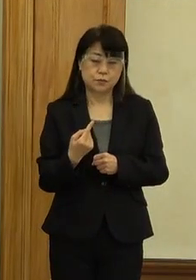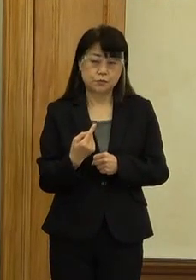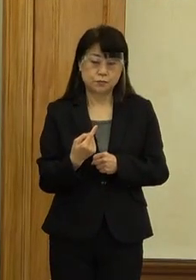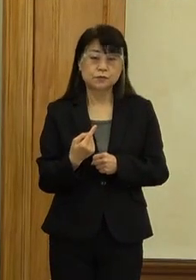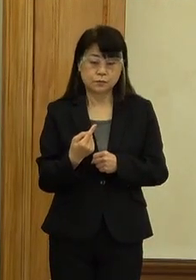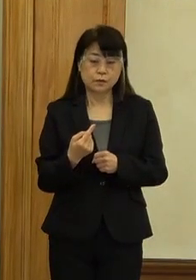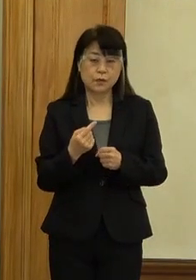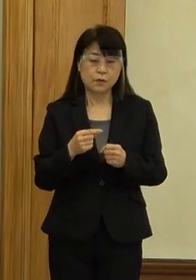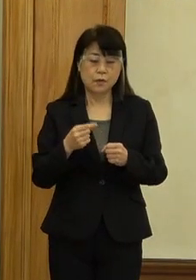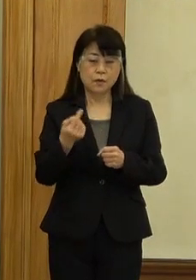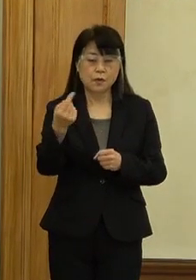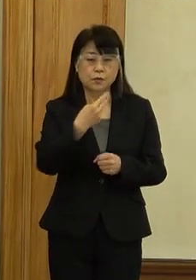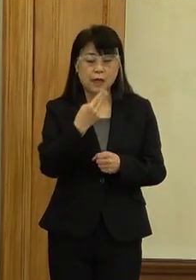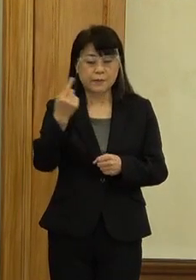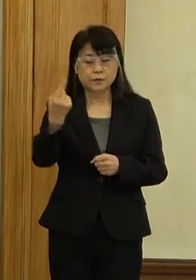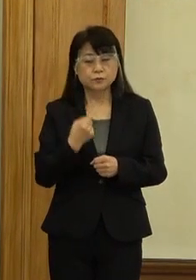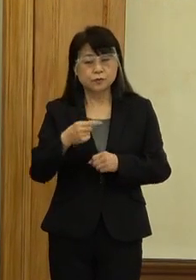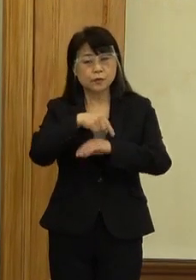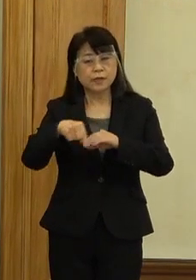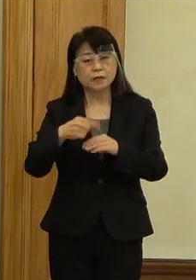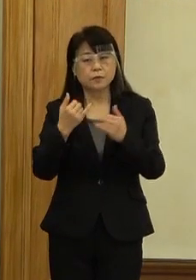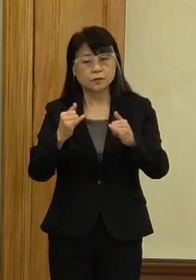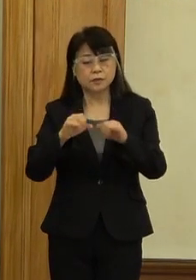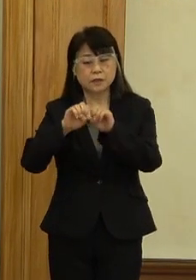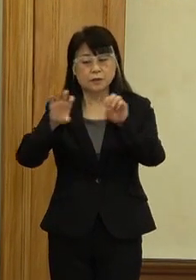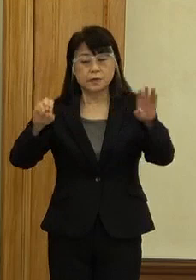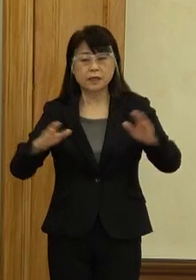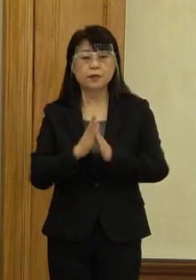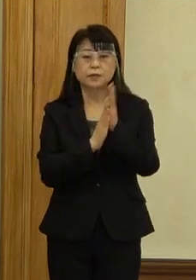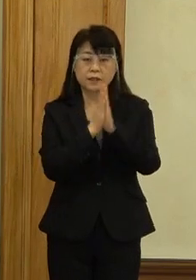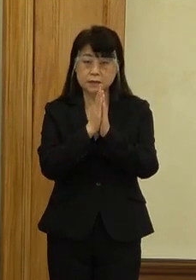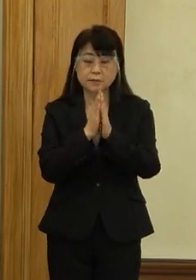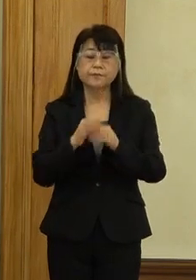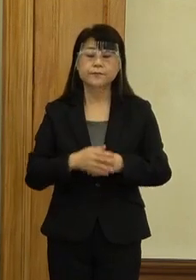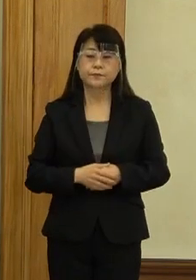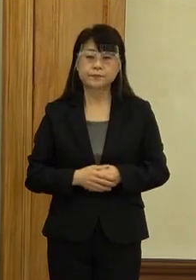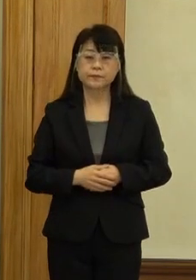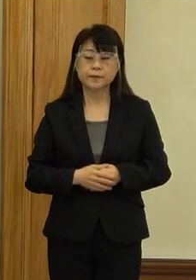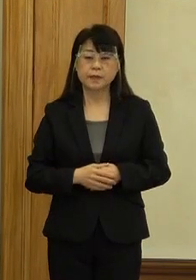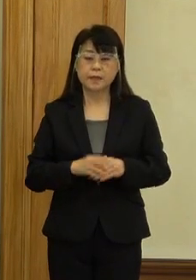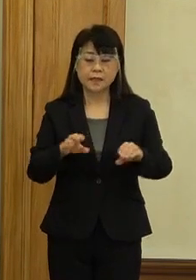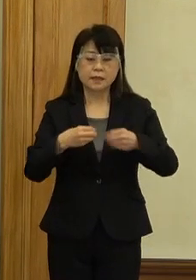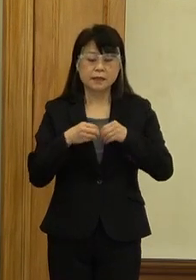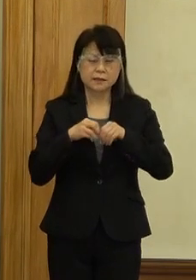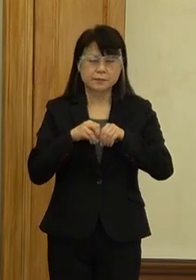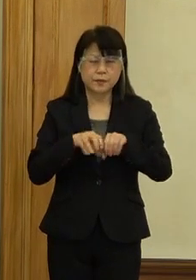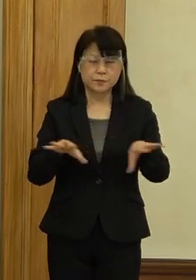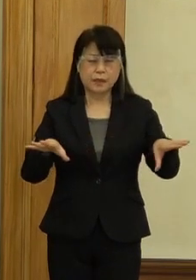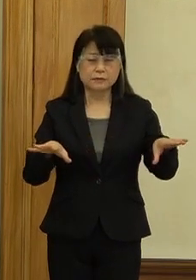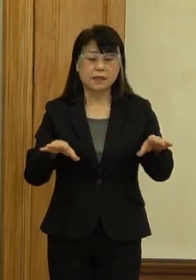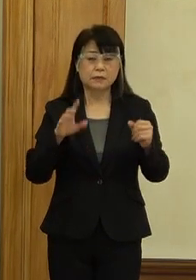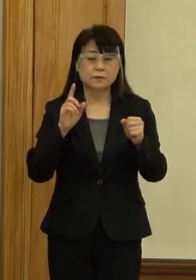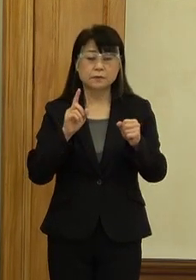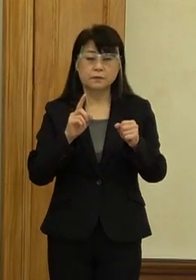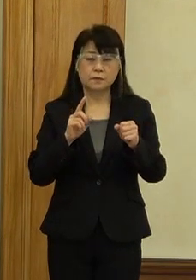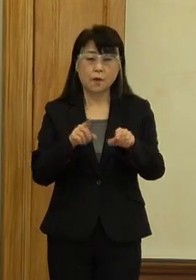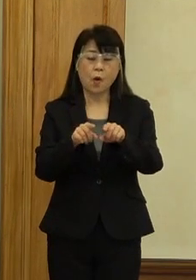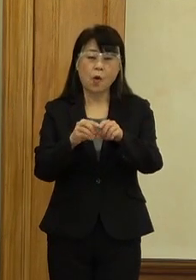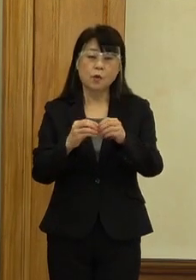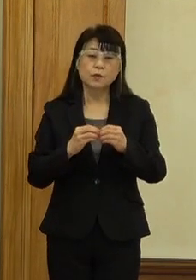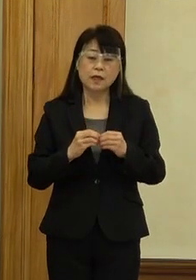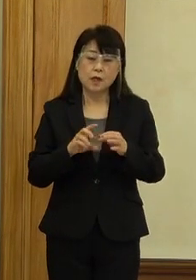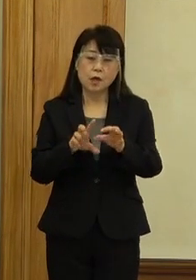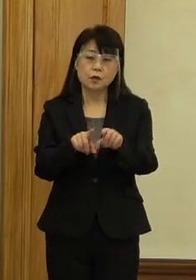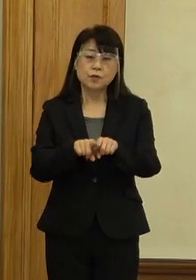り合いの方への呼びかけをお願いをいたします。これらの感染急拡大を受けて県の対